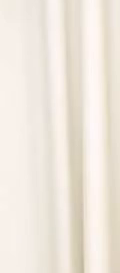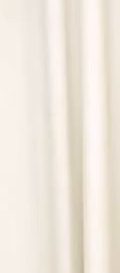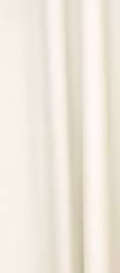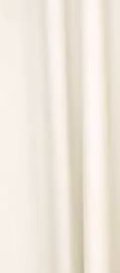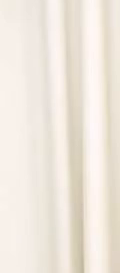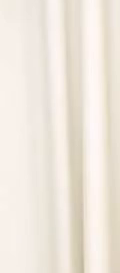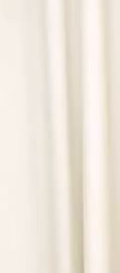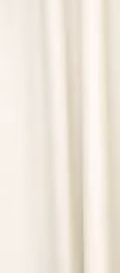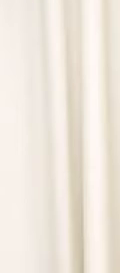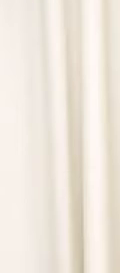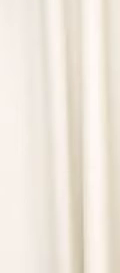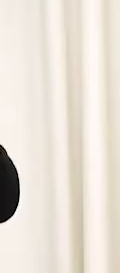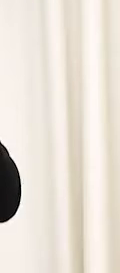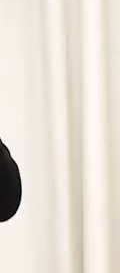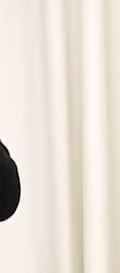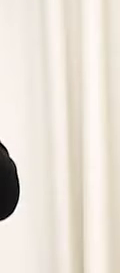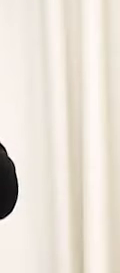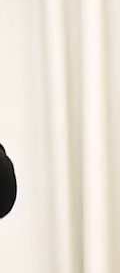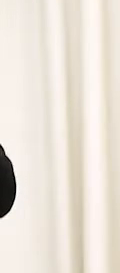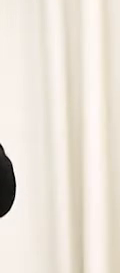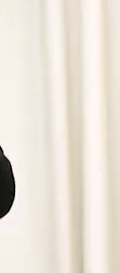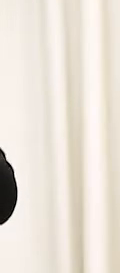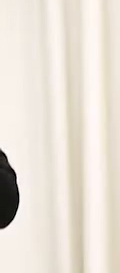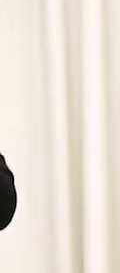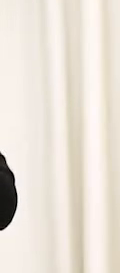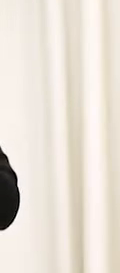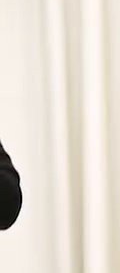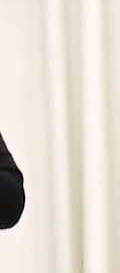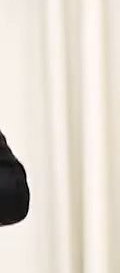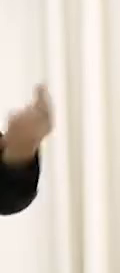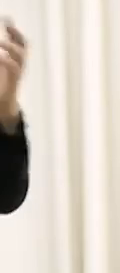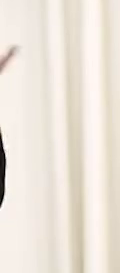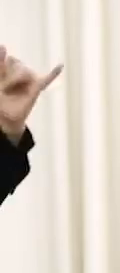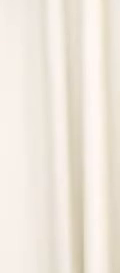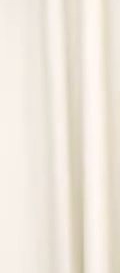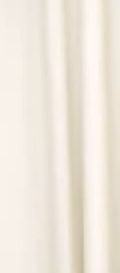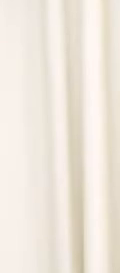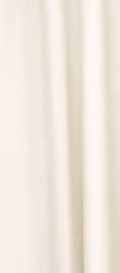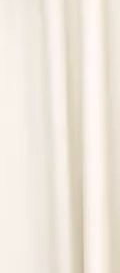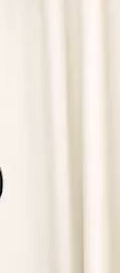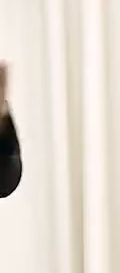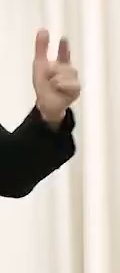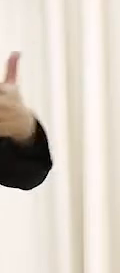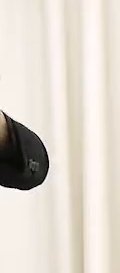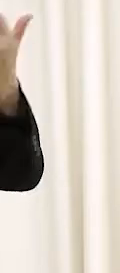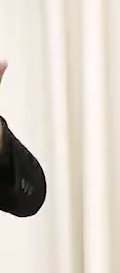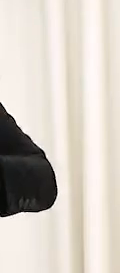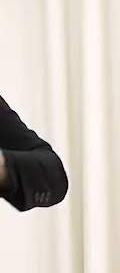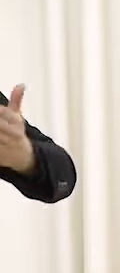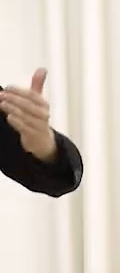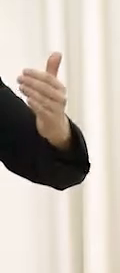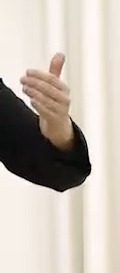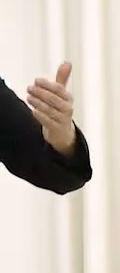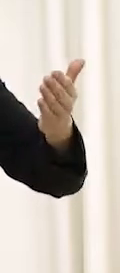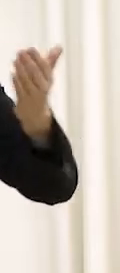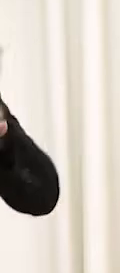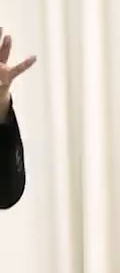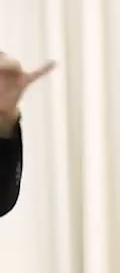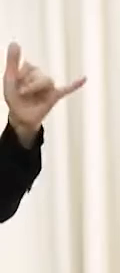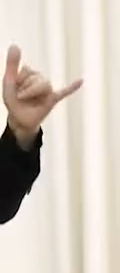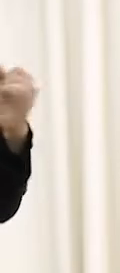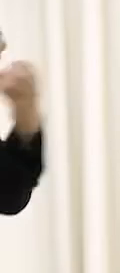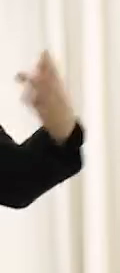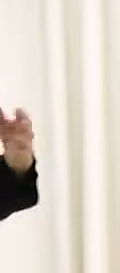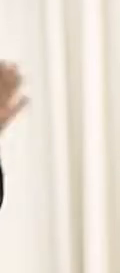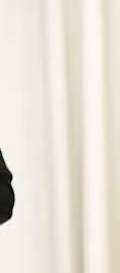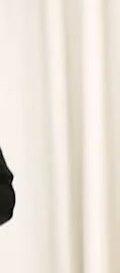활용할 수 있는 기회가 되었었습니다. 기관에 있는 이용인분들의 성향에 맞게 다양한 프로그램을 좀 진행을 했고요. 참여했던 이용인분들도